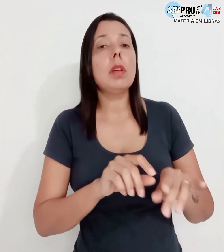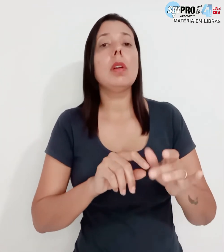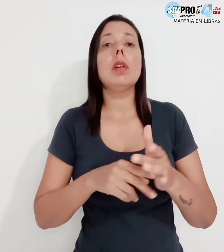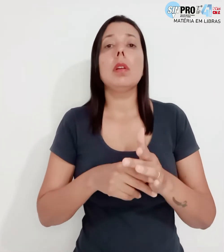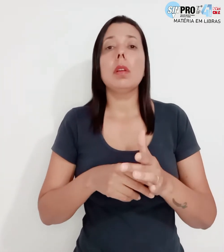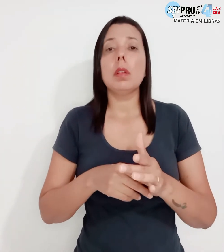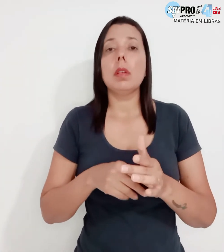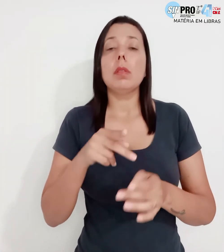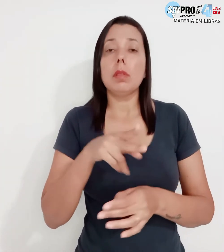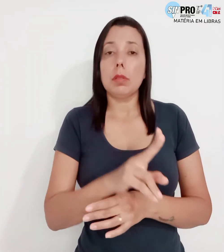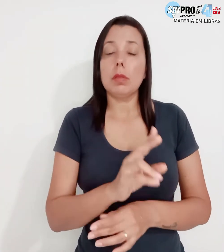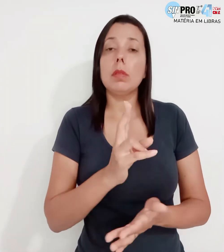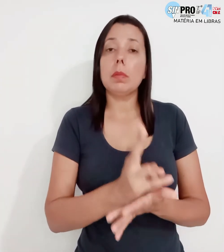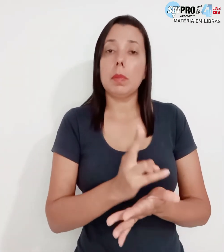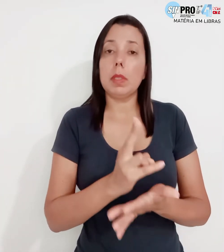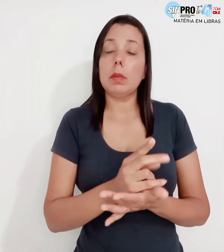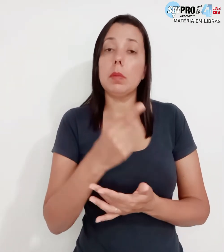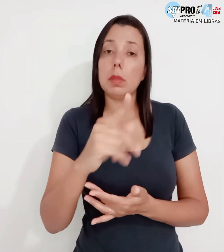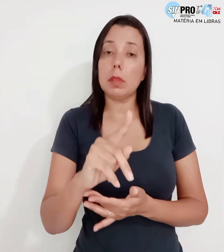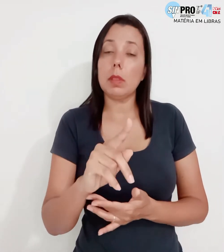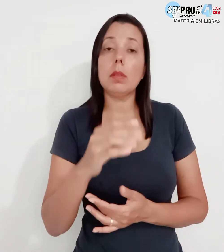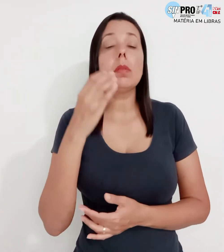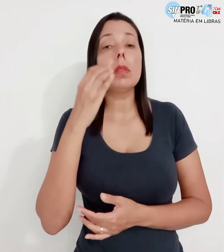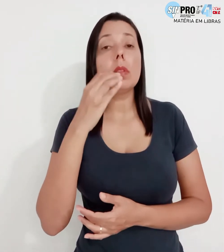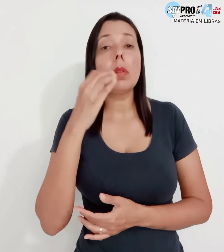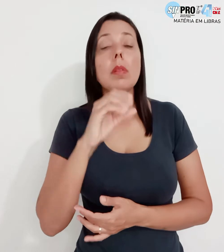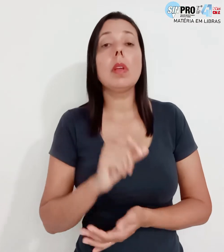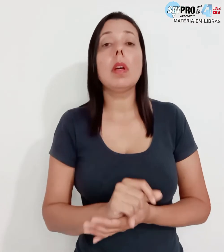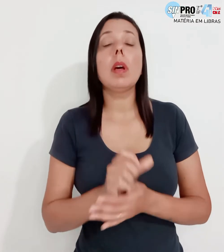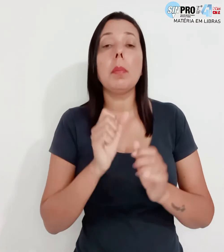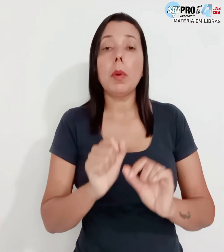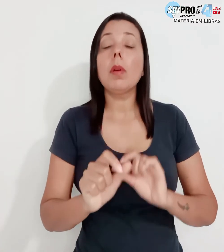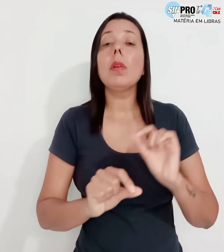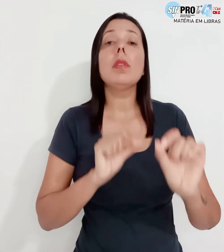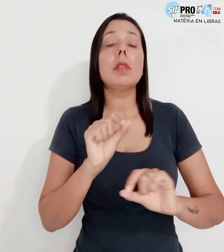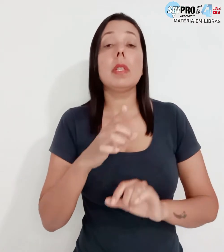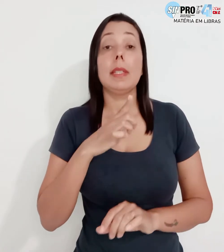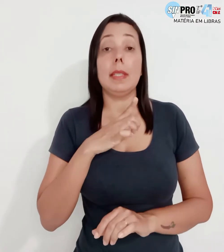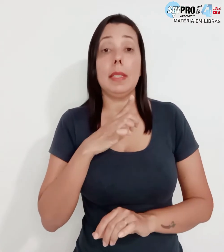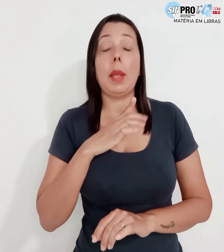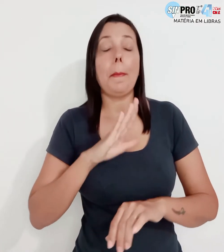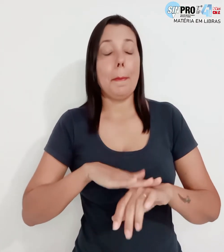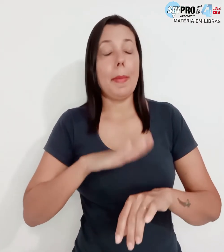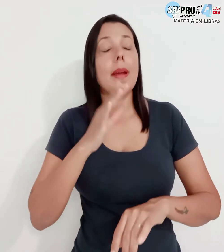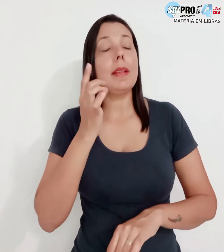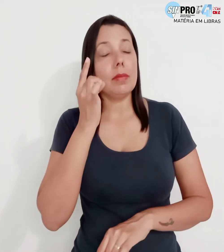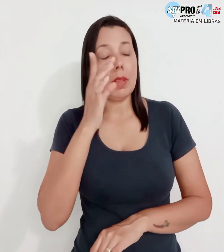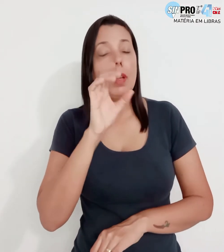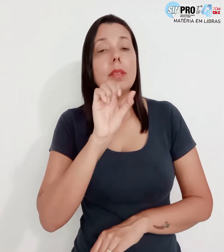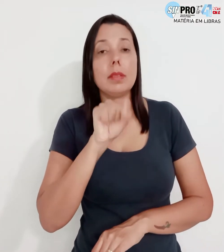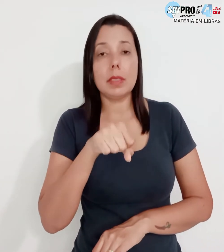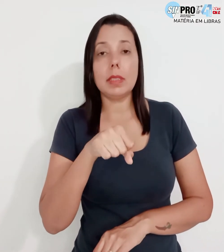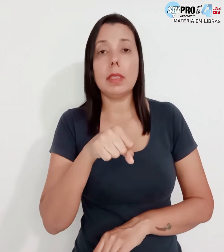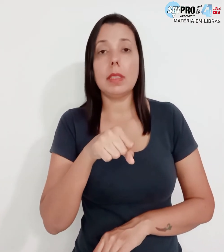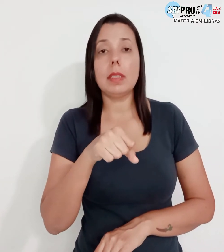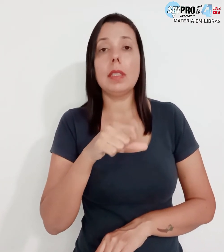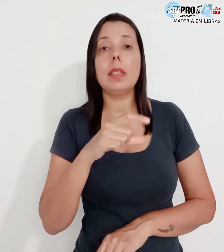aplicativo permanentemente no seu dispositivo, poderá ter mais facilidade para